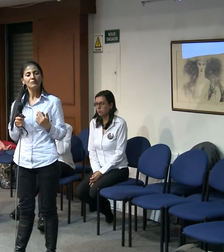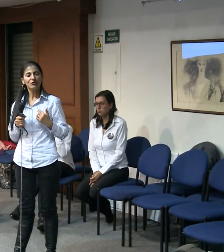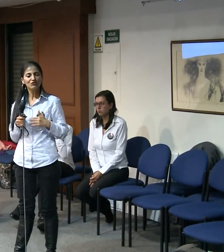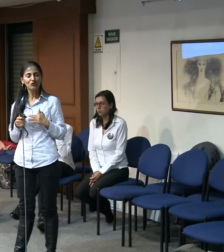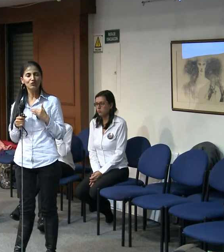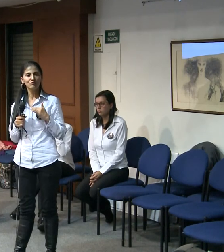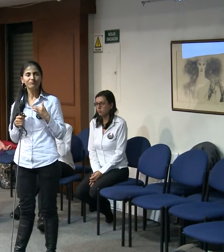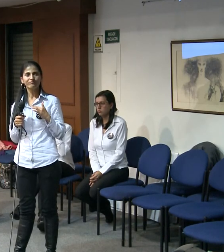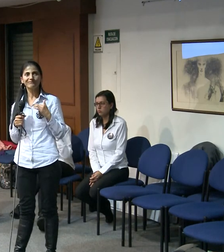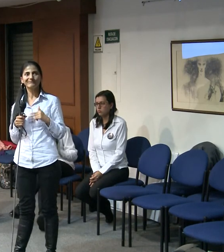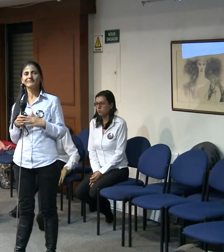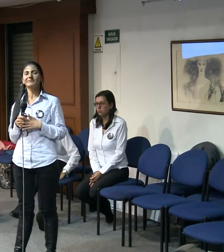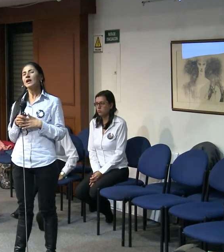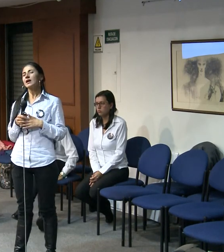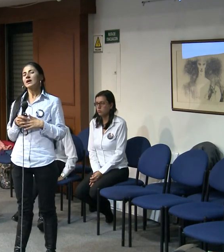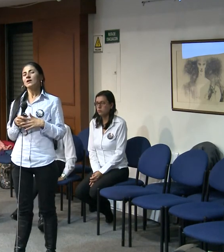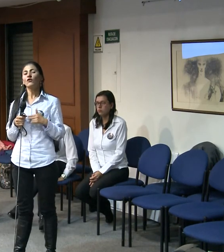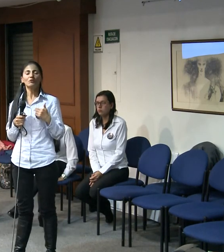que por su